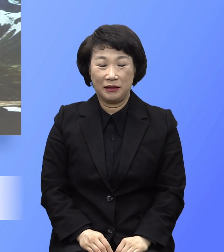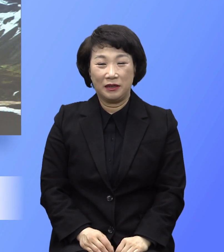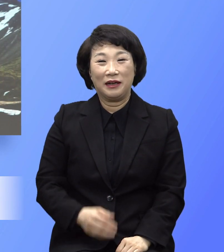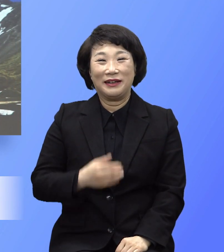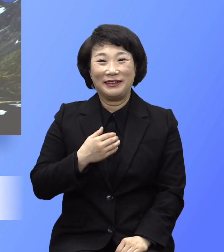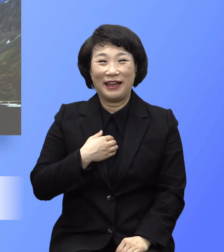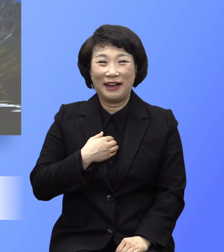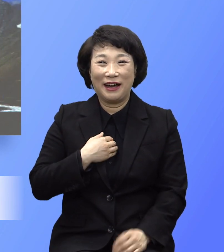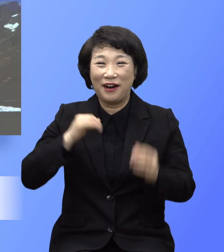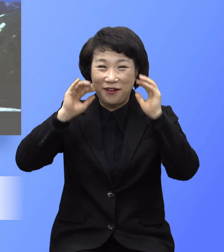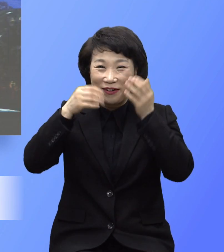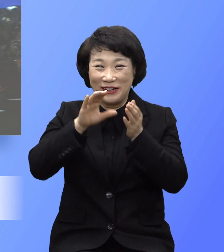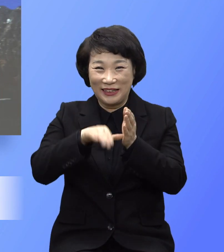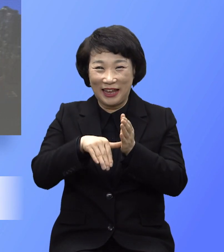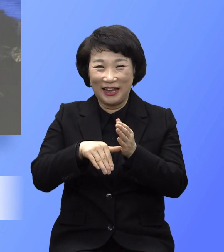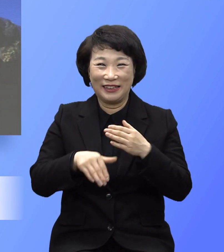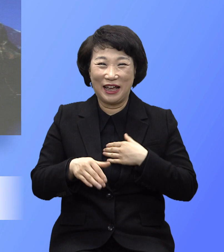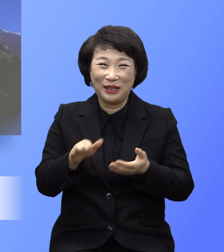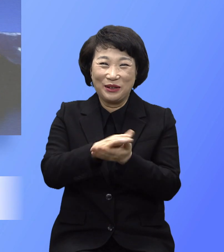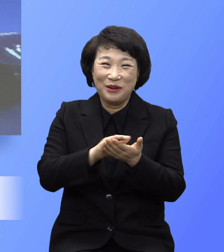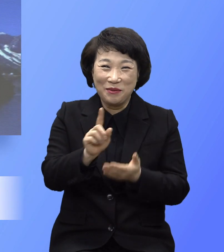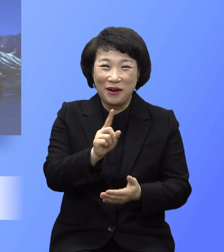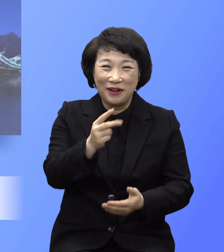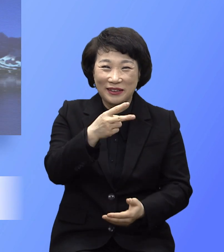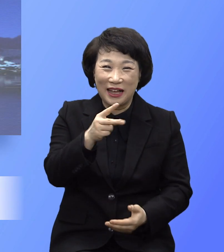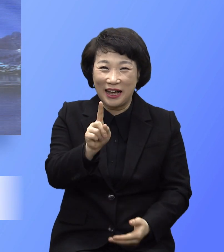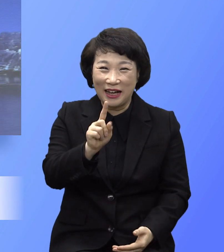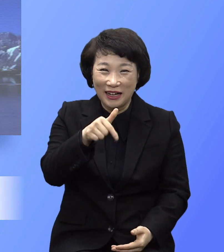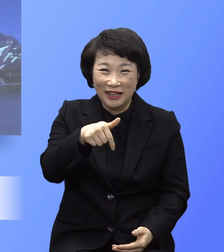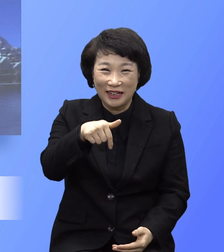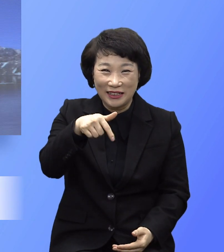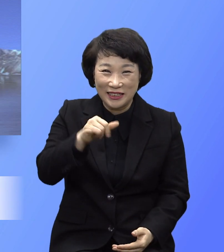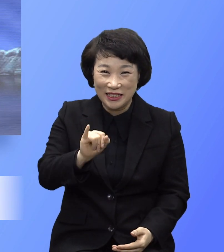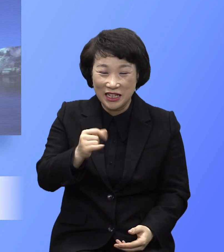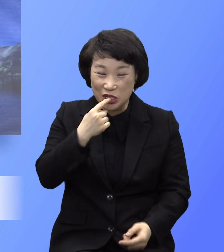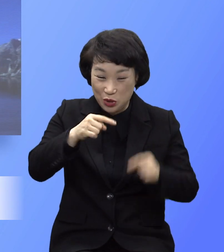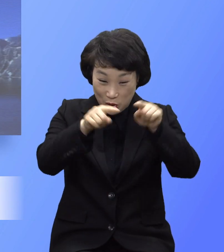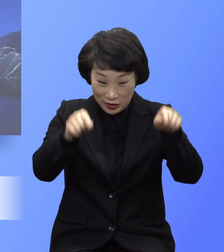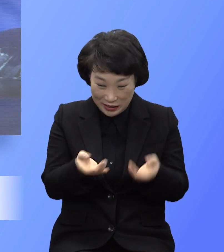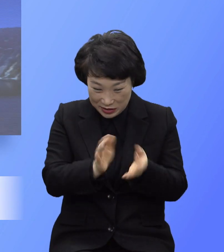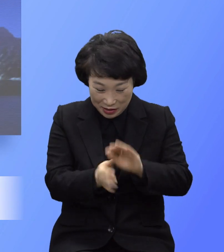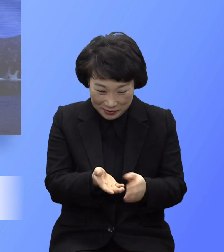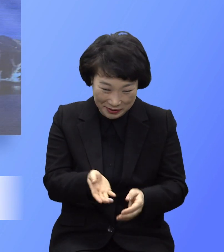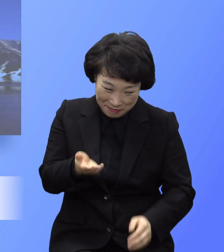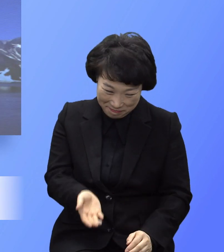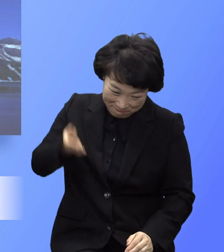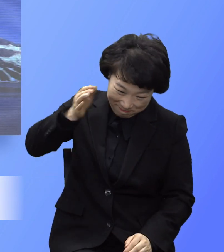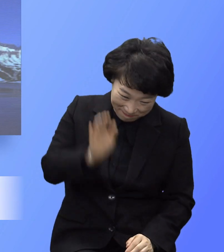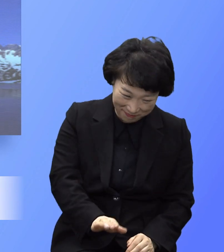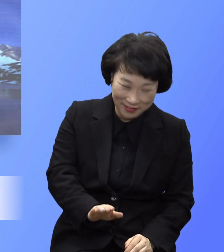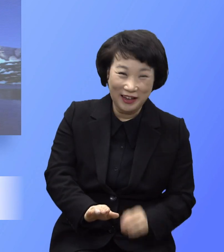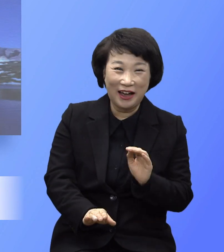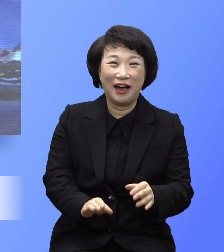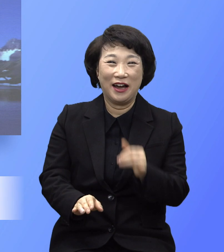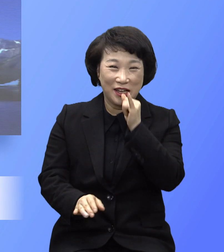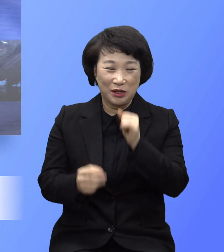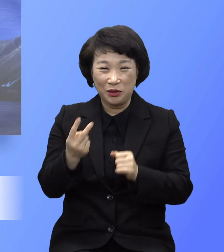제가 어려서 딱지치기, 못치기, 구슬치기에 정신이 없습니다.